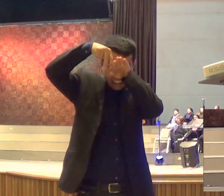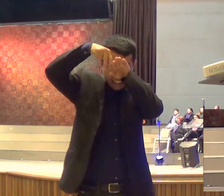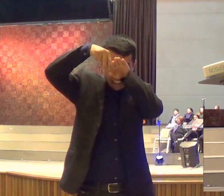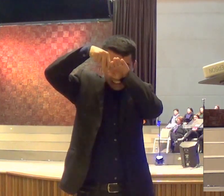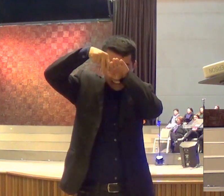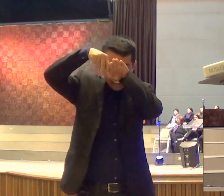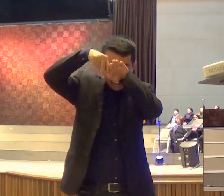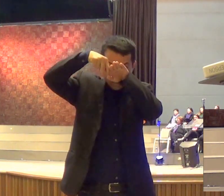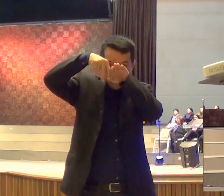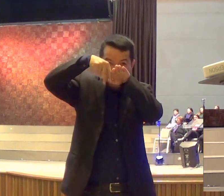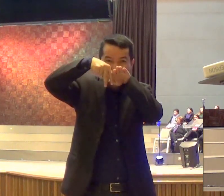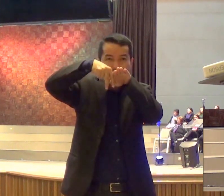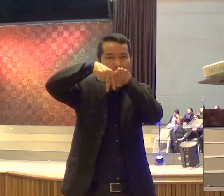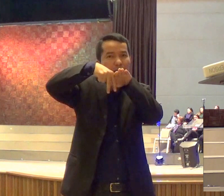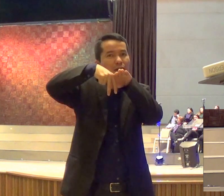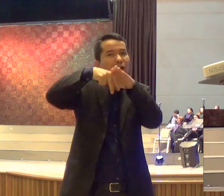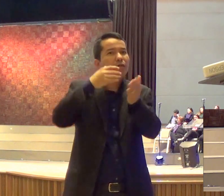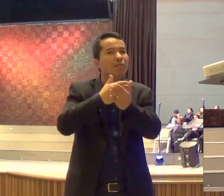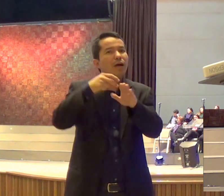nadar